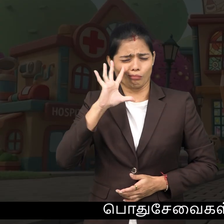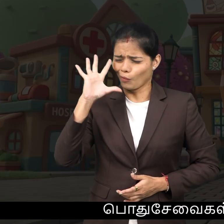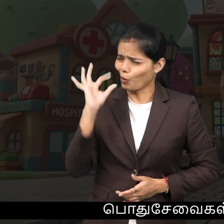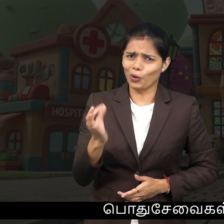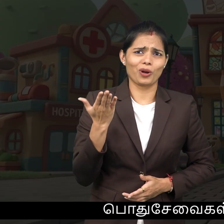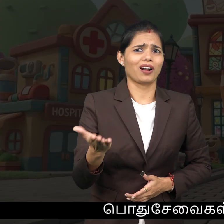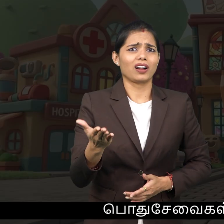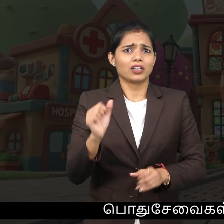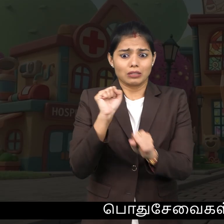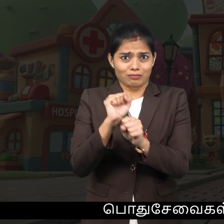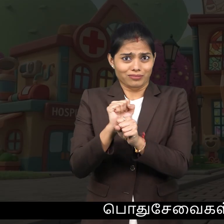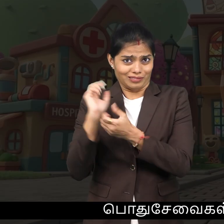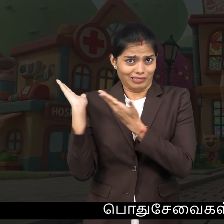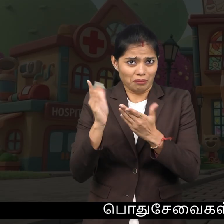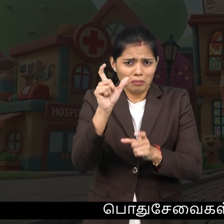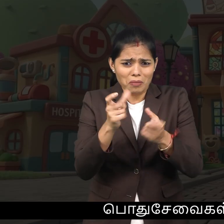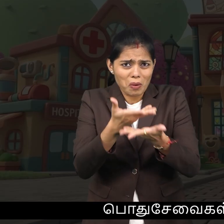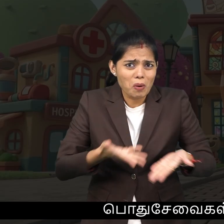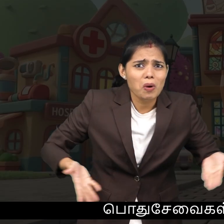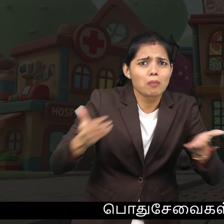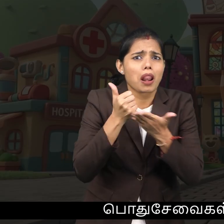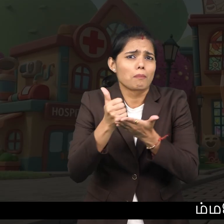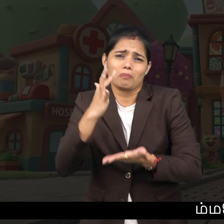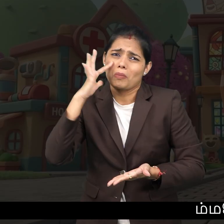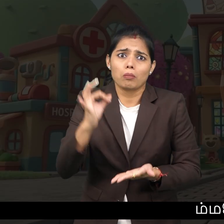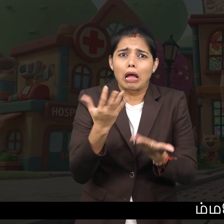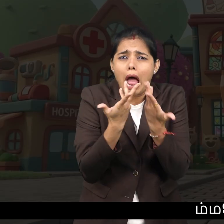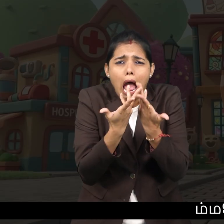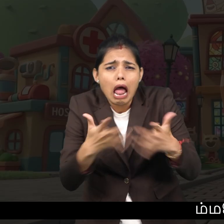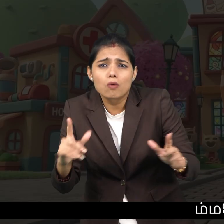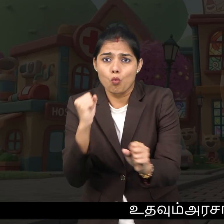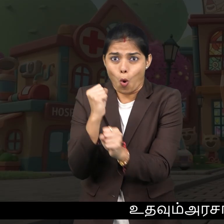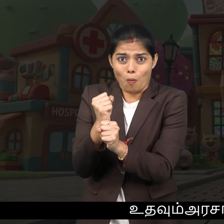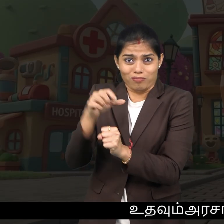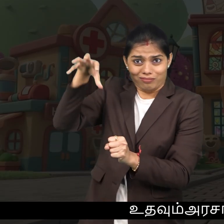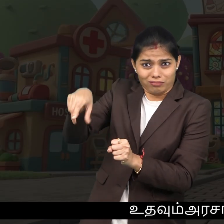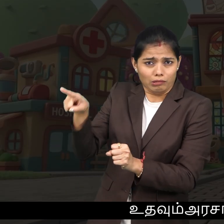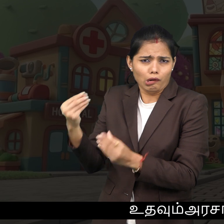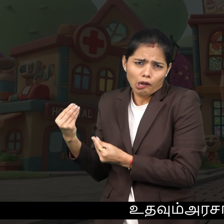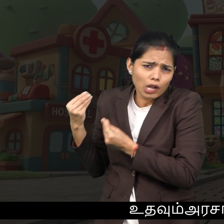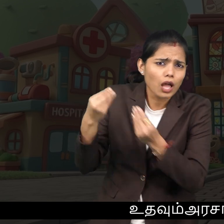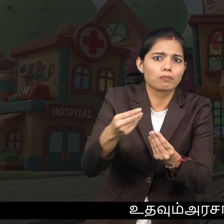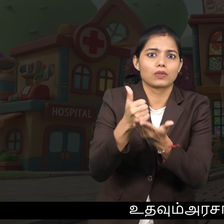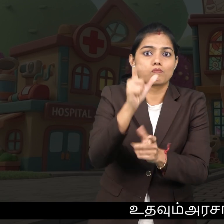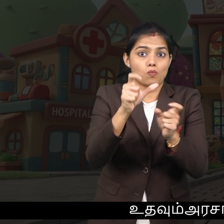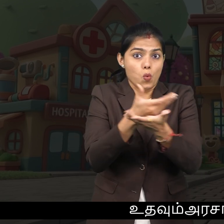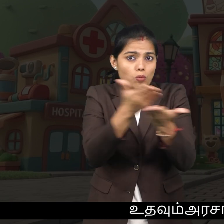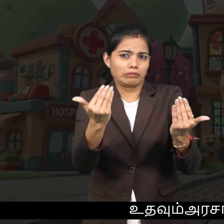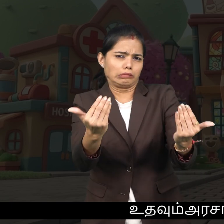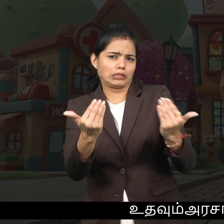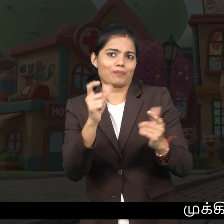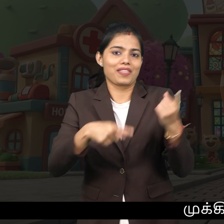பொது சேவைகள் என்பது மக்கள் பாதுகாப்பாகவும் மகிழ்ச்சியாகவும் வாழ உதவும்